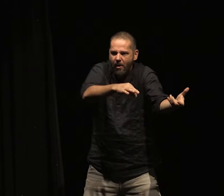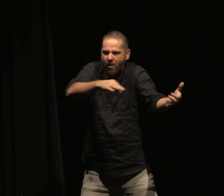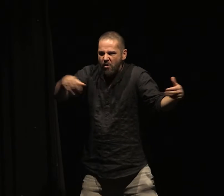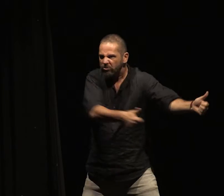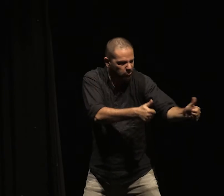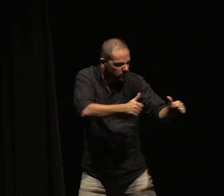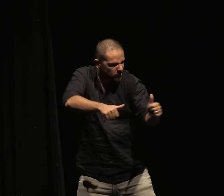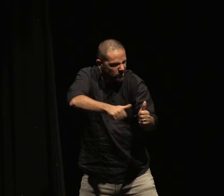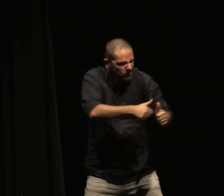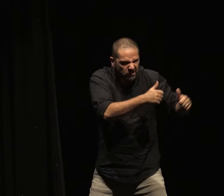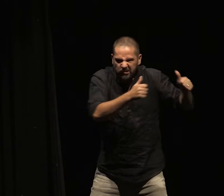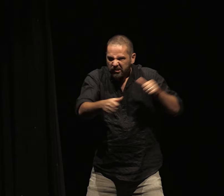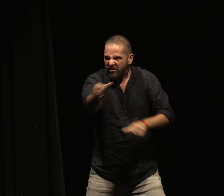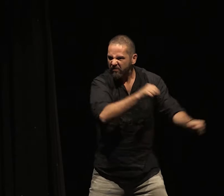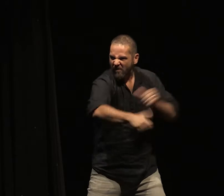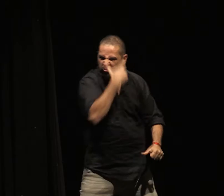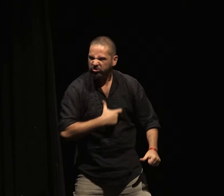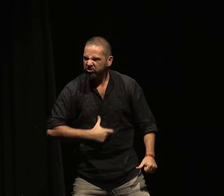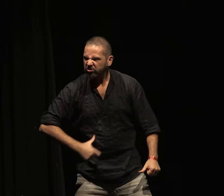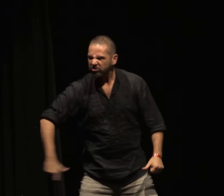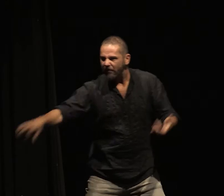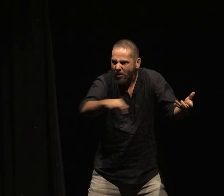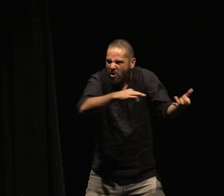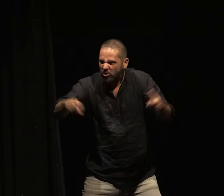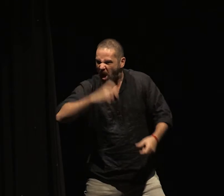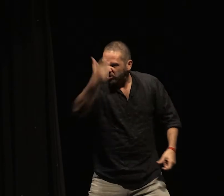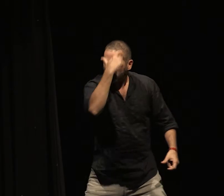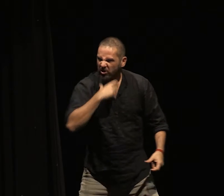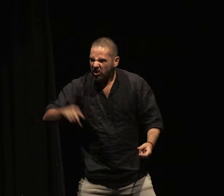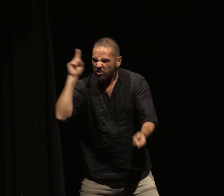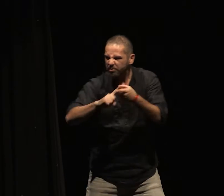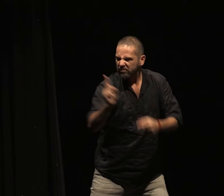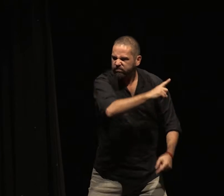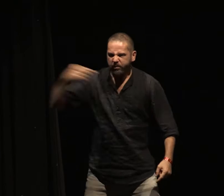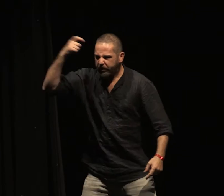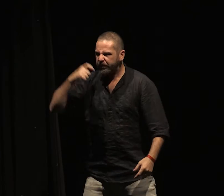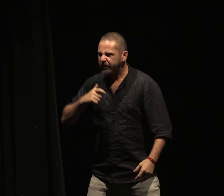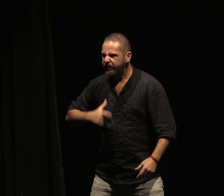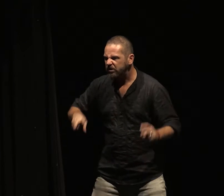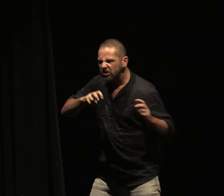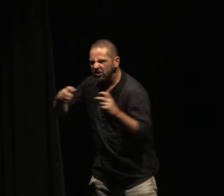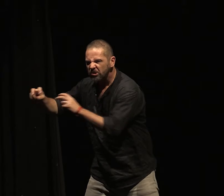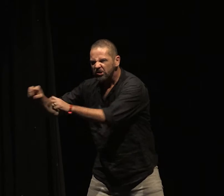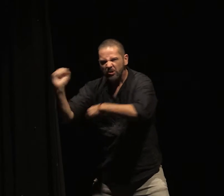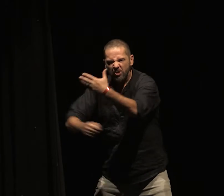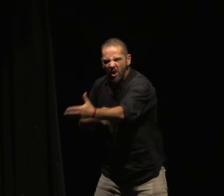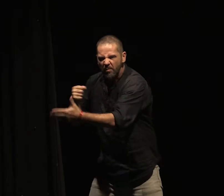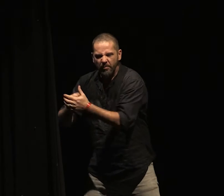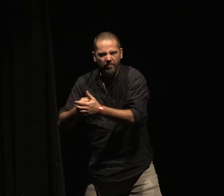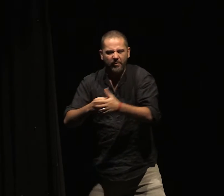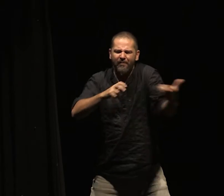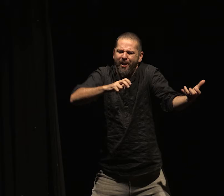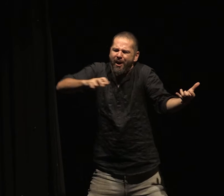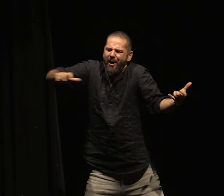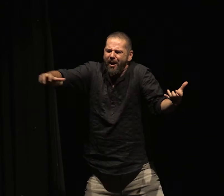moi. Les violons me recherchent pour m'ossir où qu'ils me trouvent. Les violons pleurent, les Arabes